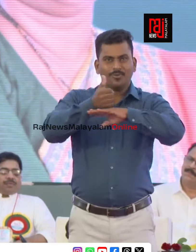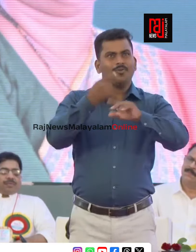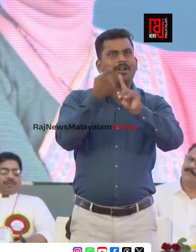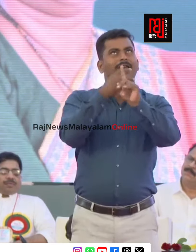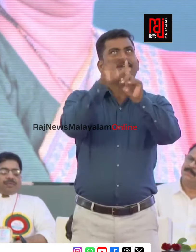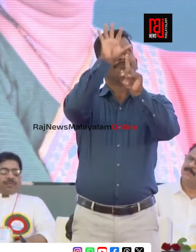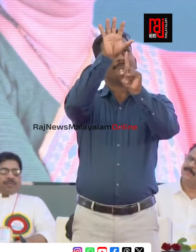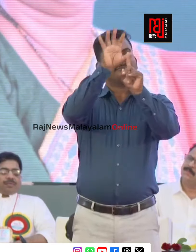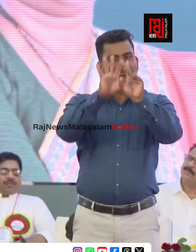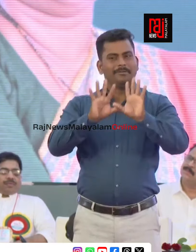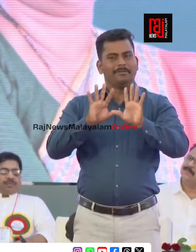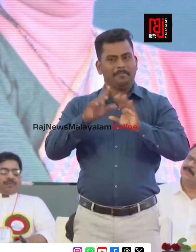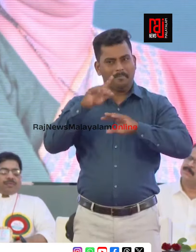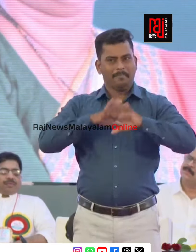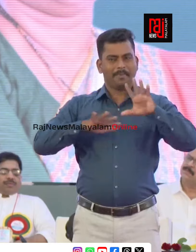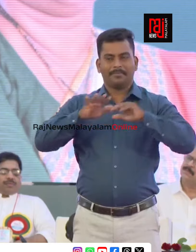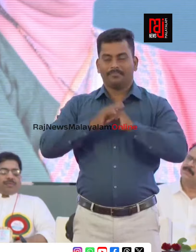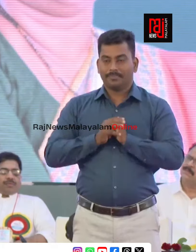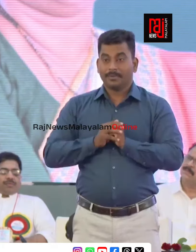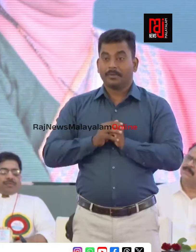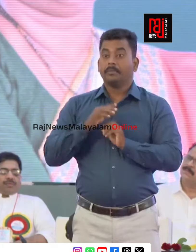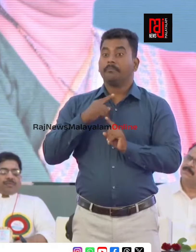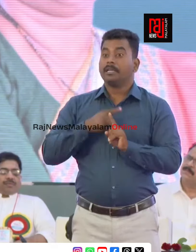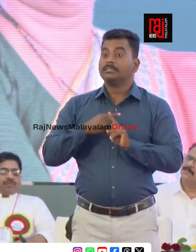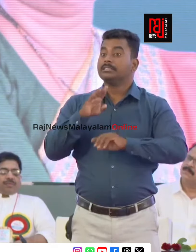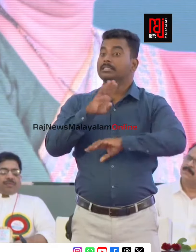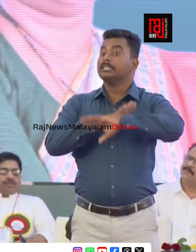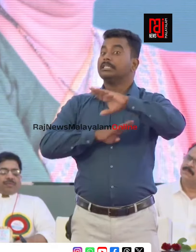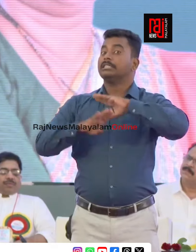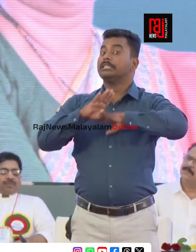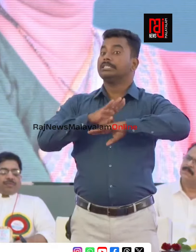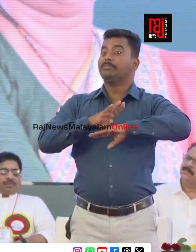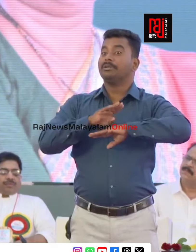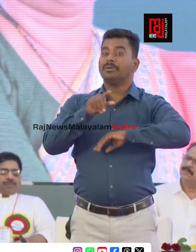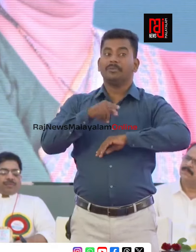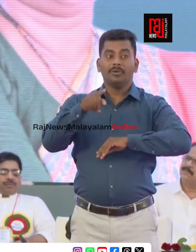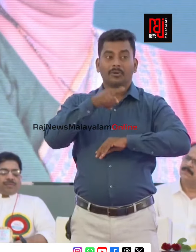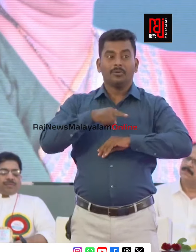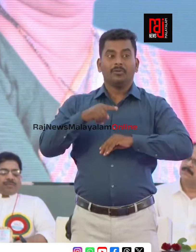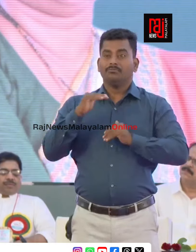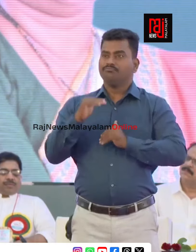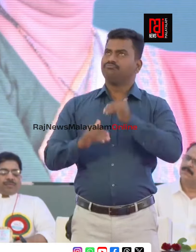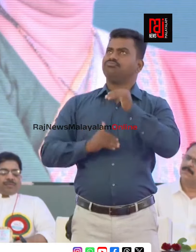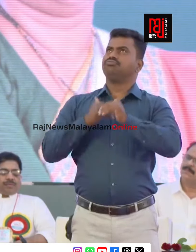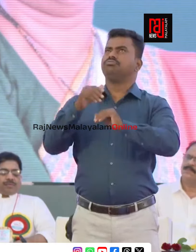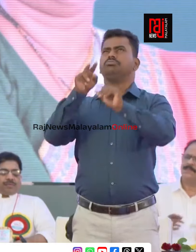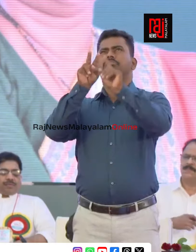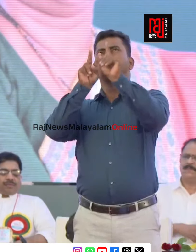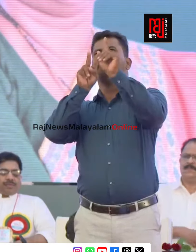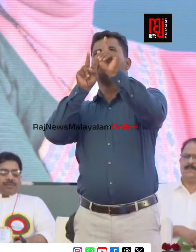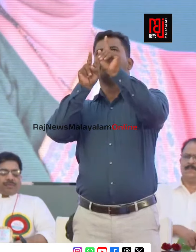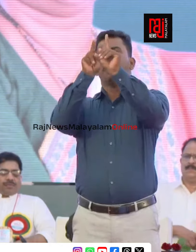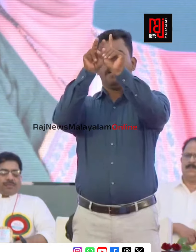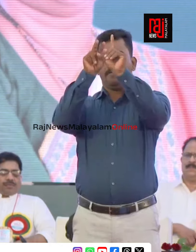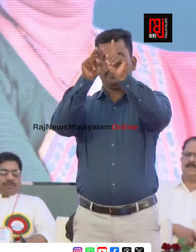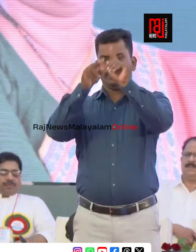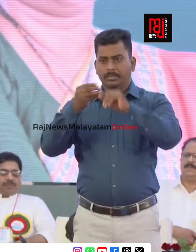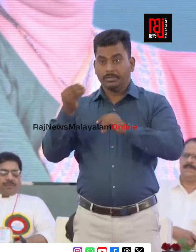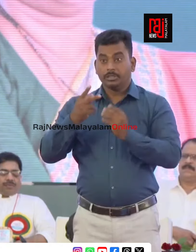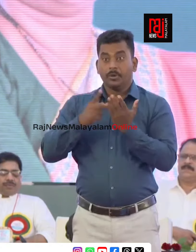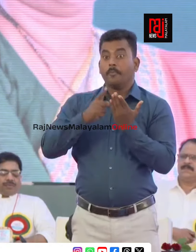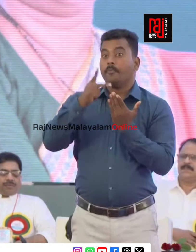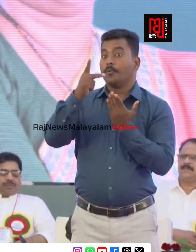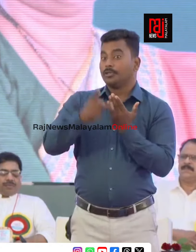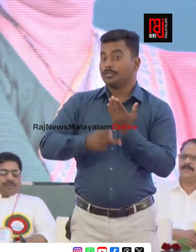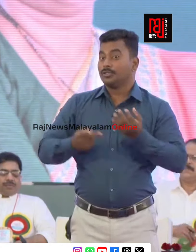ഭിന്നശേഷി വിഭാഗത്തിൽപ്പെട്ടവരുടെ ഉന്നമനം ലക്ഷ്യമിട്ട് നടപ്പിലാക്കാൻ ഉദ്ദേശിക്കുന്ന ചില പുതിയ